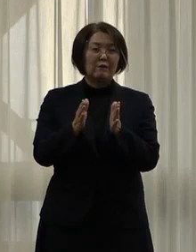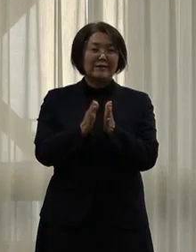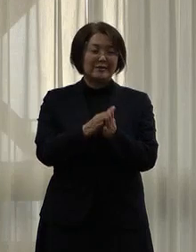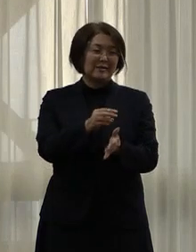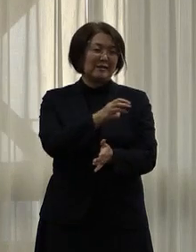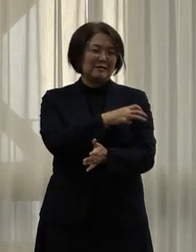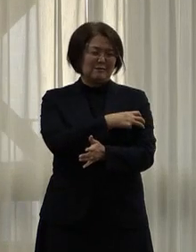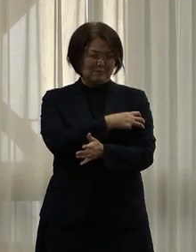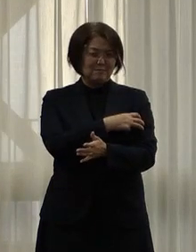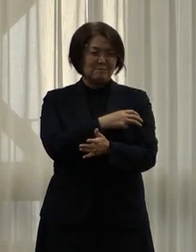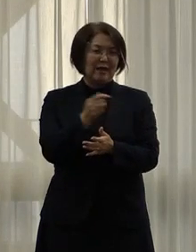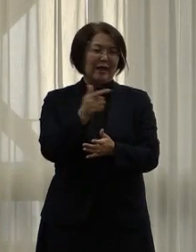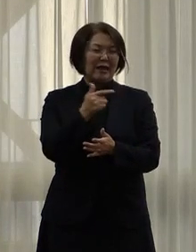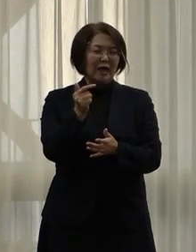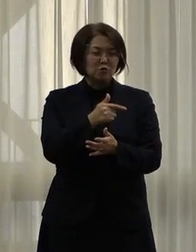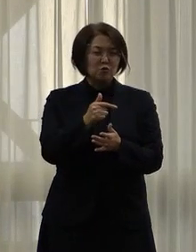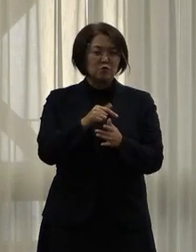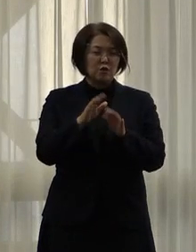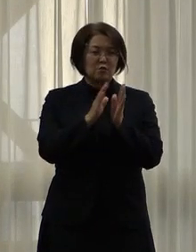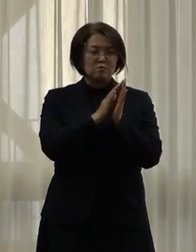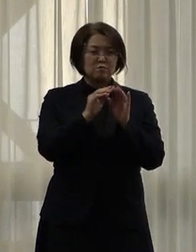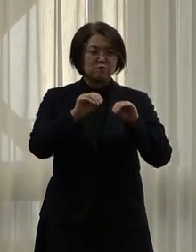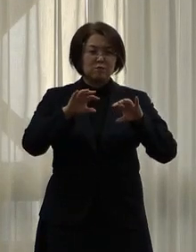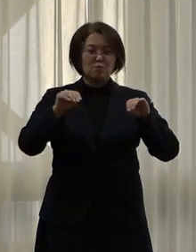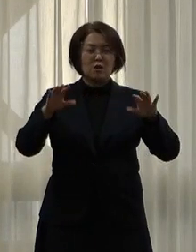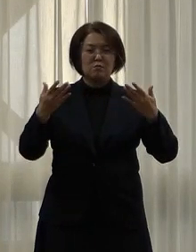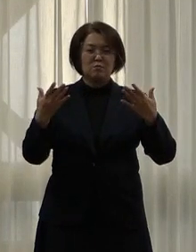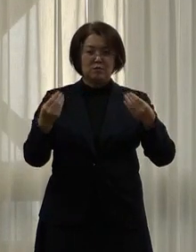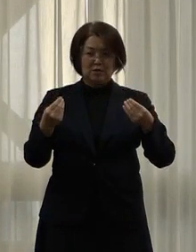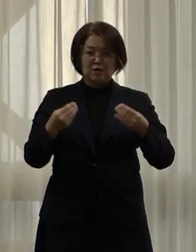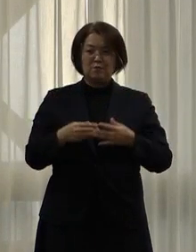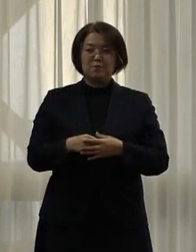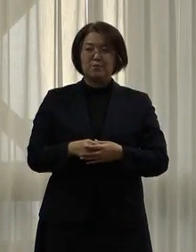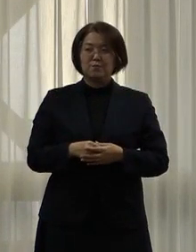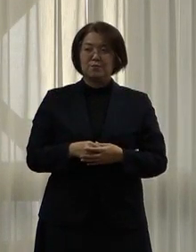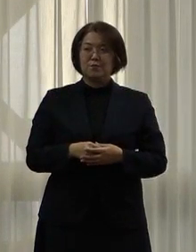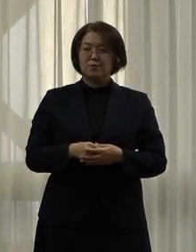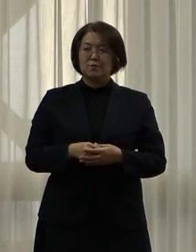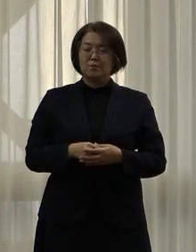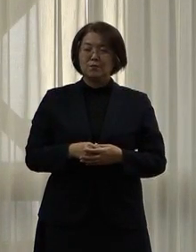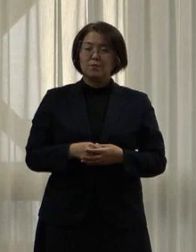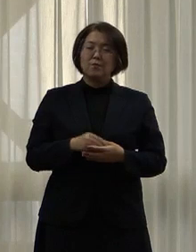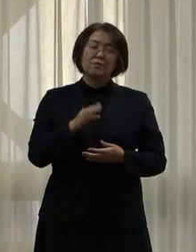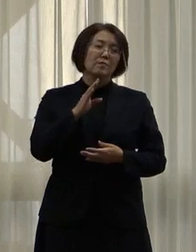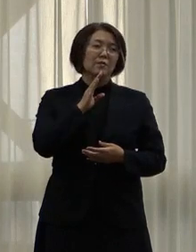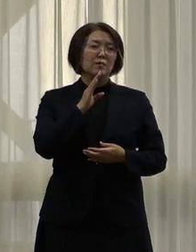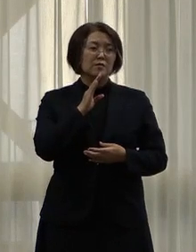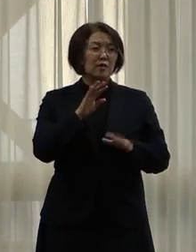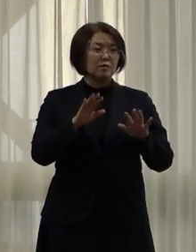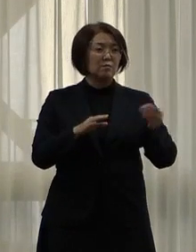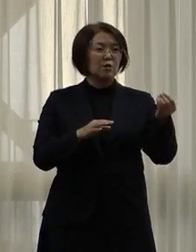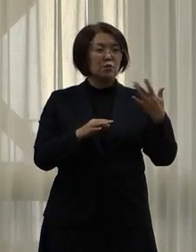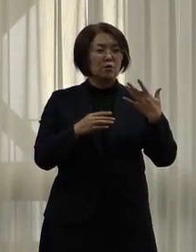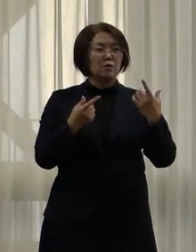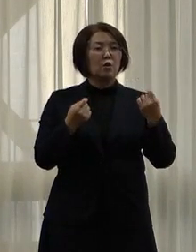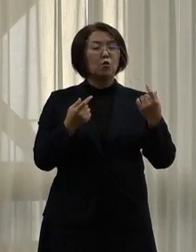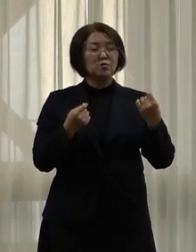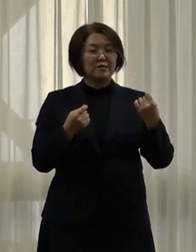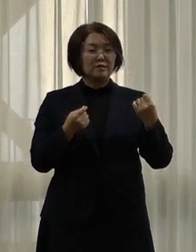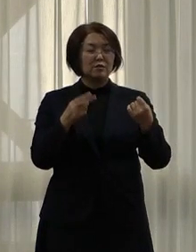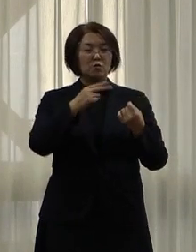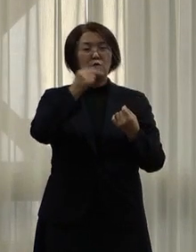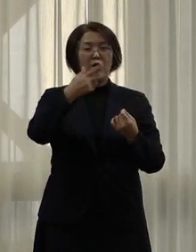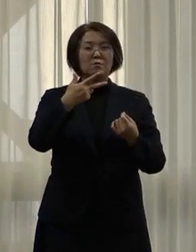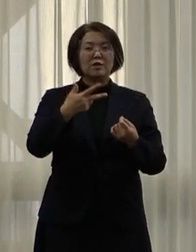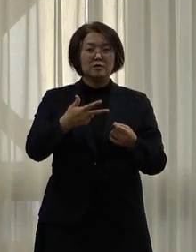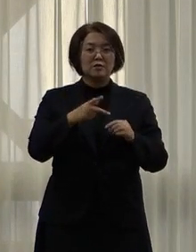早くということをお願いをしてきたところでございます。まあ、で足元では今藤木さんおっしゃったように富山市